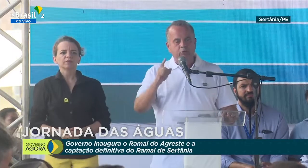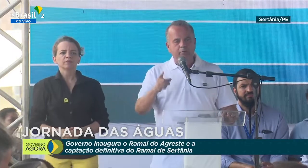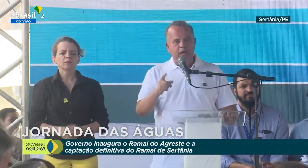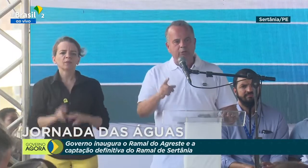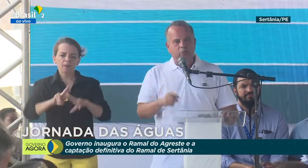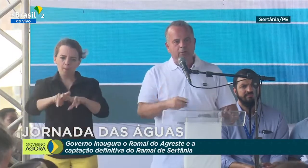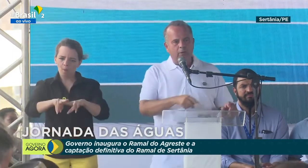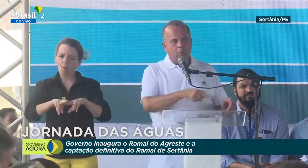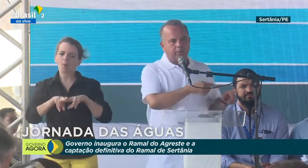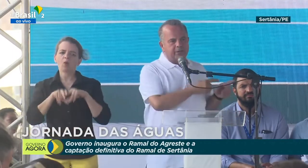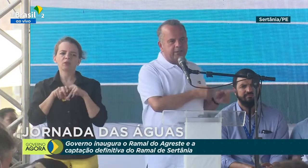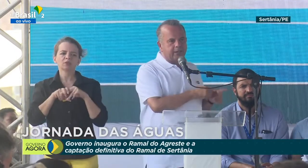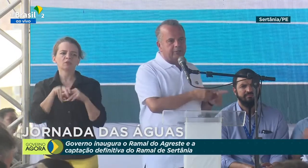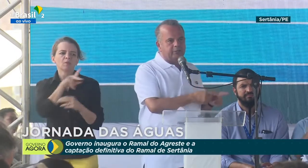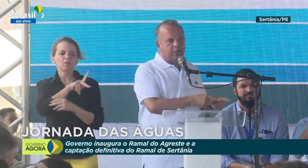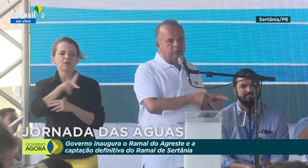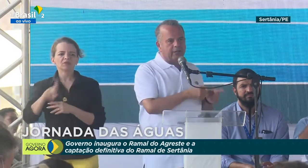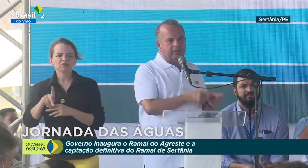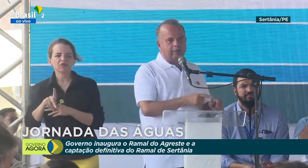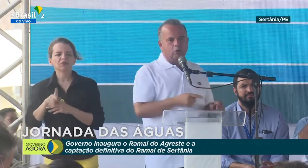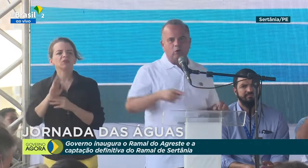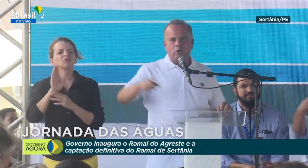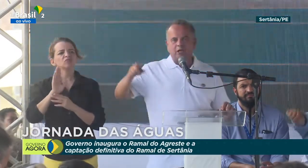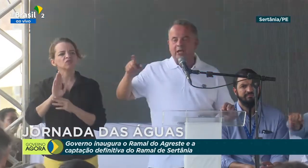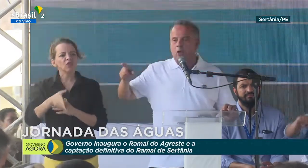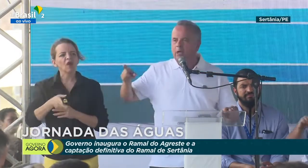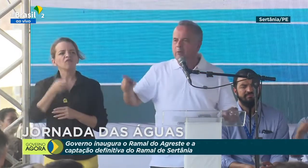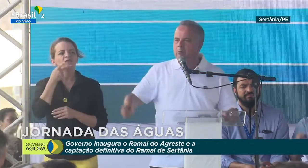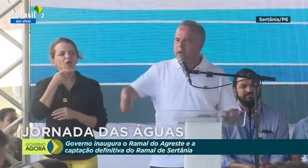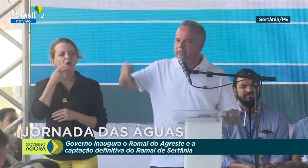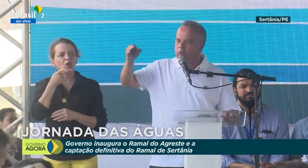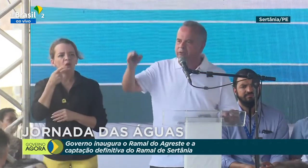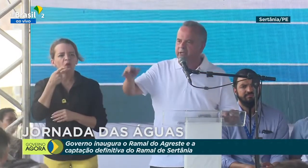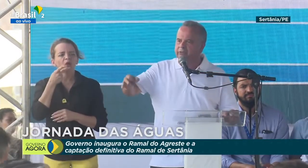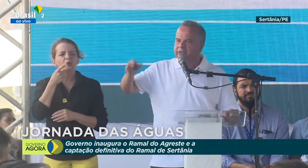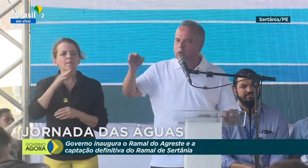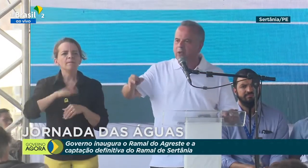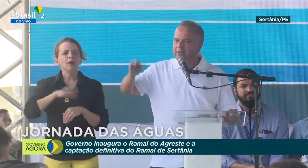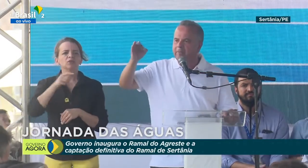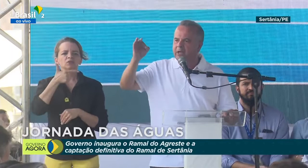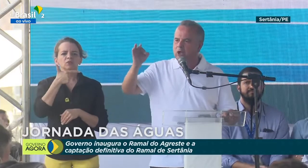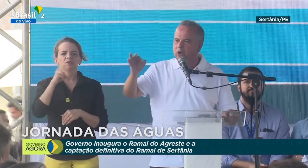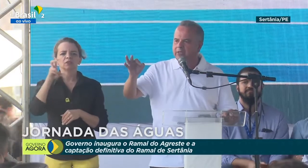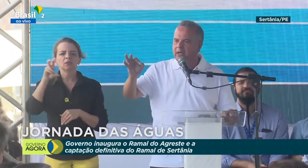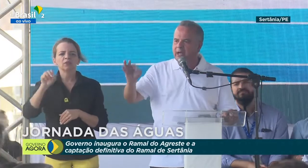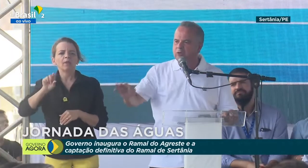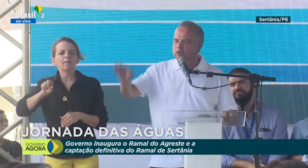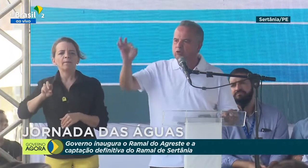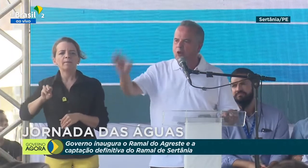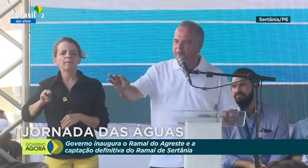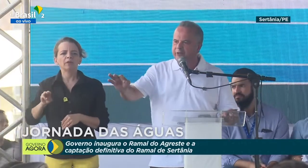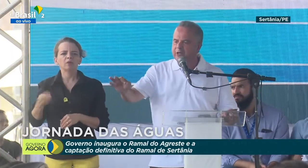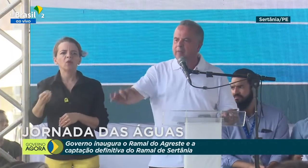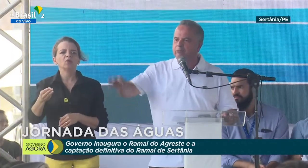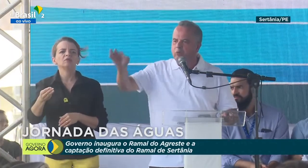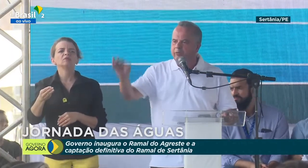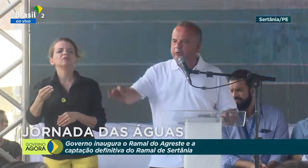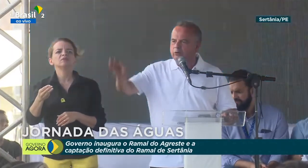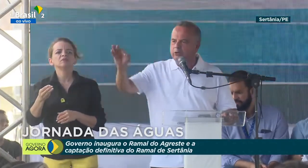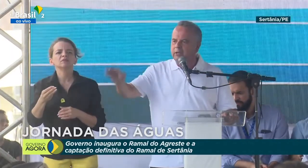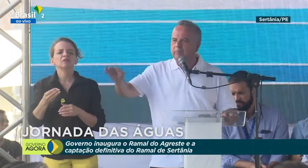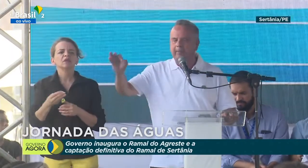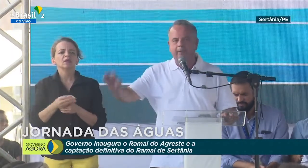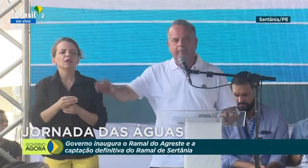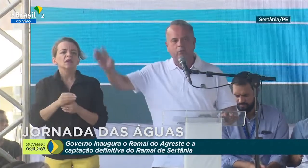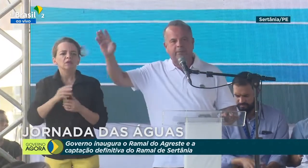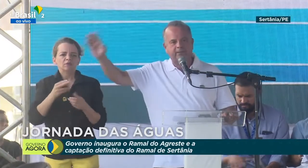Por isso mesmo, o presidente já nos determinou e nós já alocamos mais de 250 milhões de reais nos cofres do governo